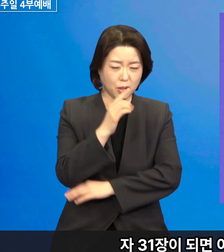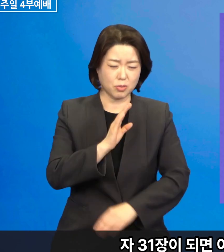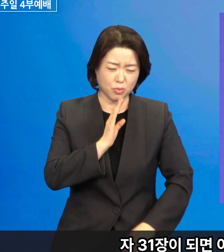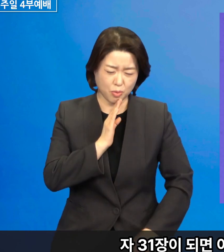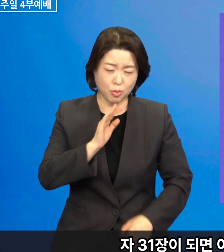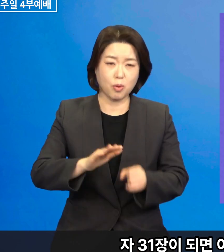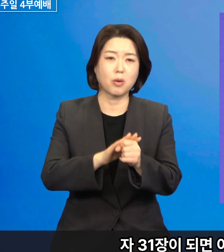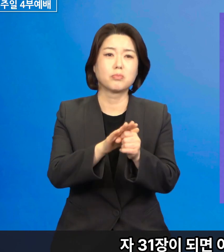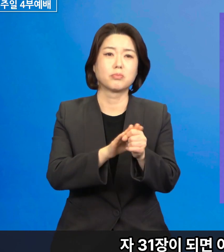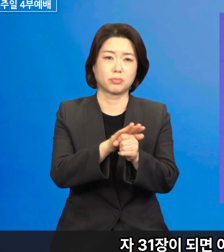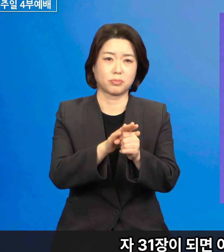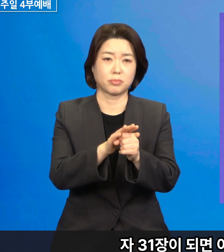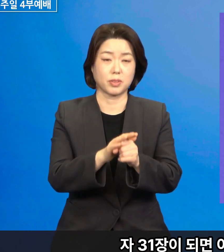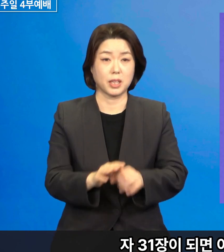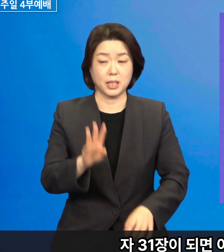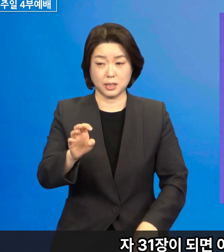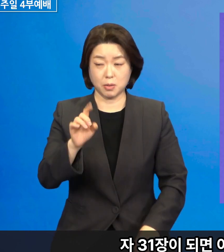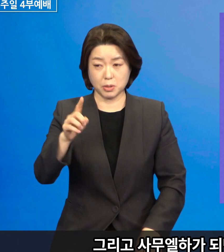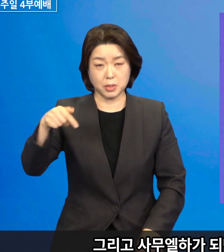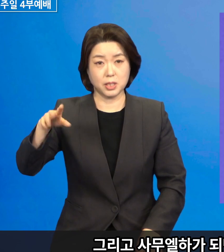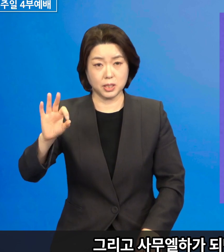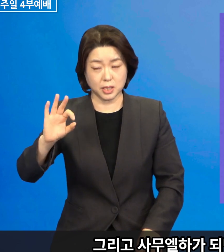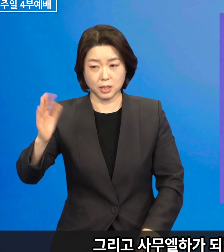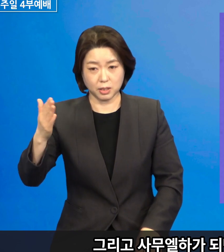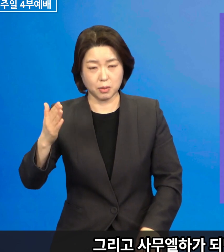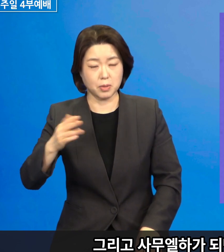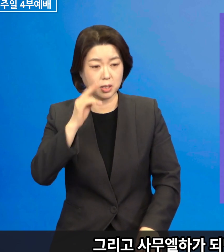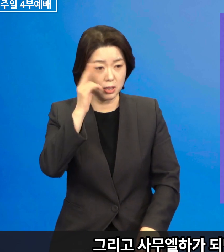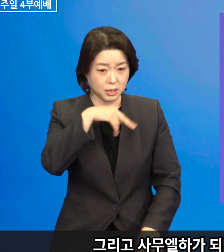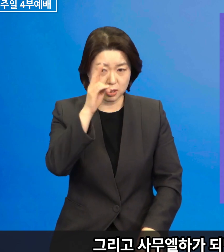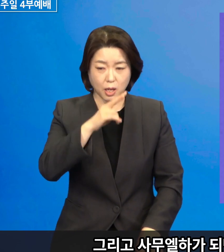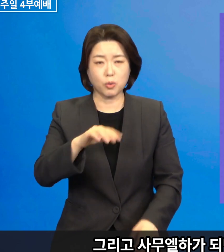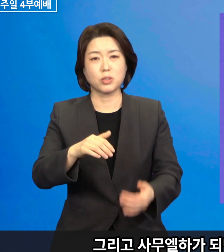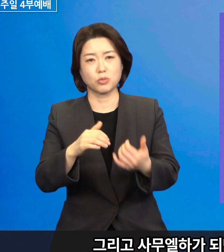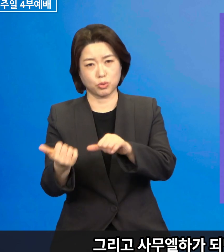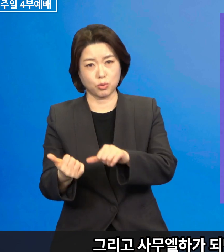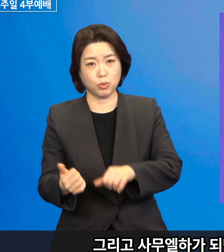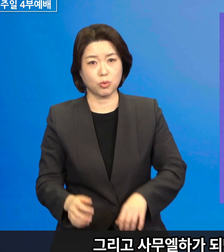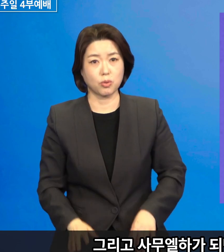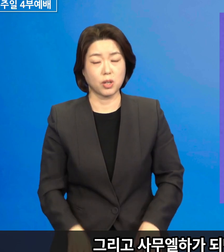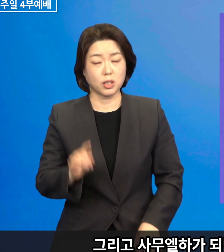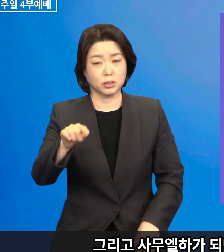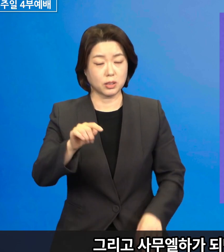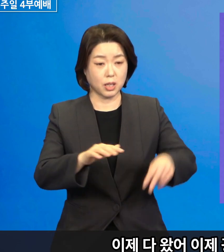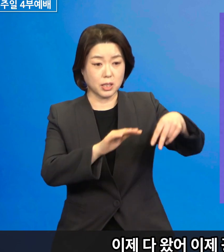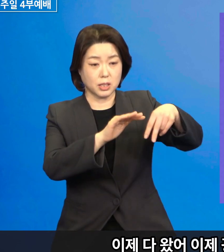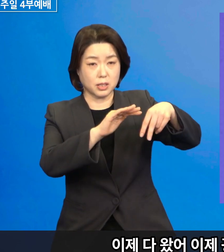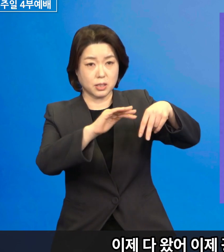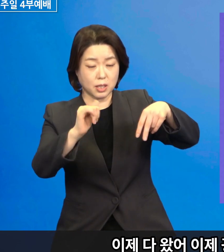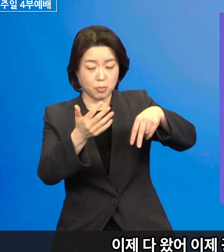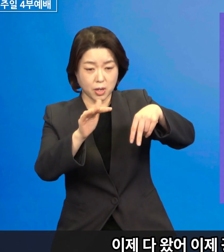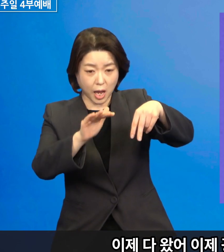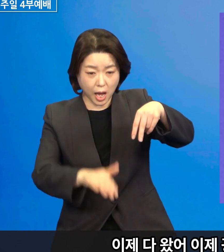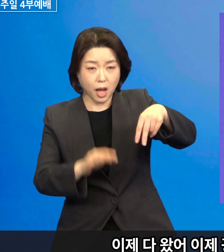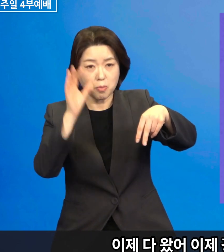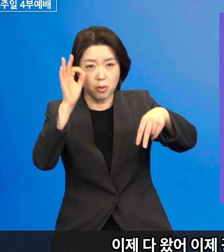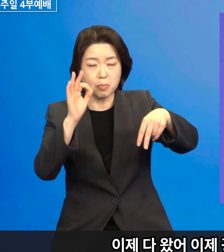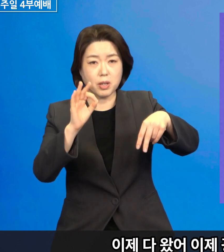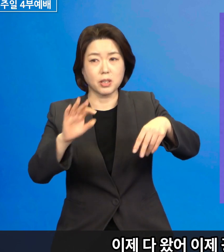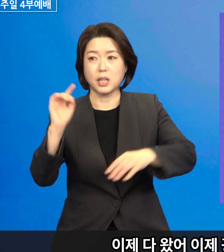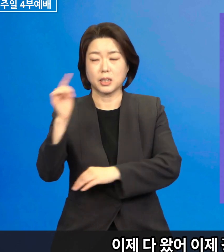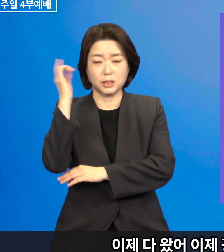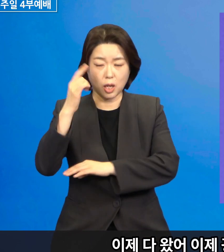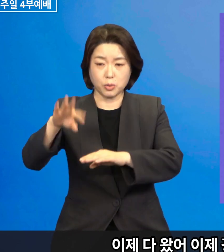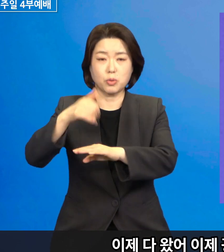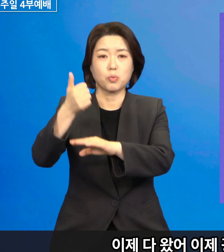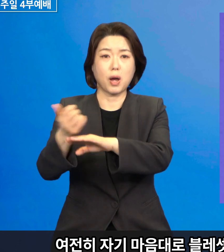자, 31장 되면 이제 사울이 죽습니다. 그리고 사무엘하가 되면요, 다윗은 왕이 돼요. 이제 다 왔어. 이제 광야 시절